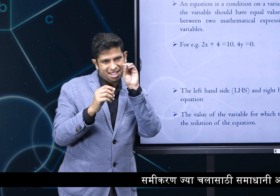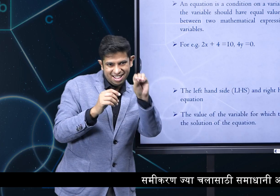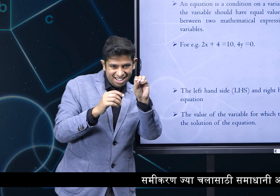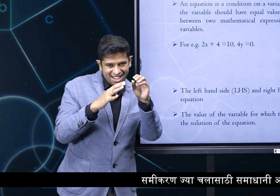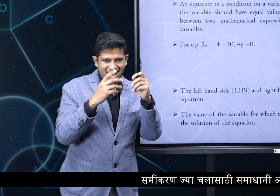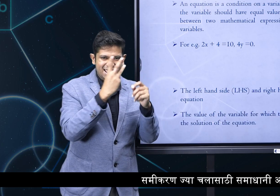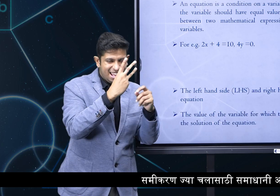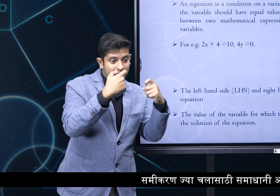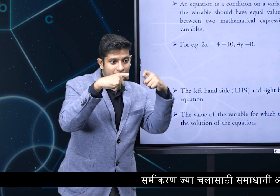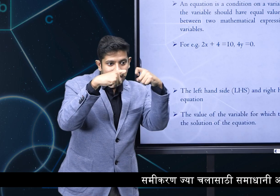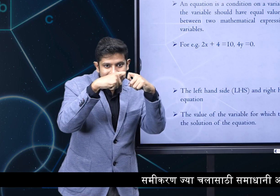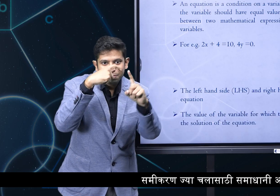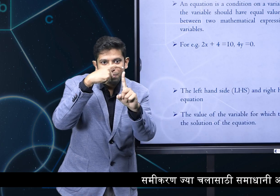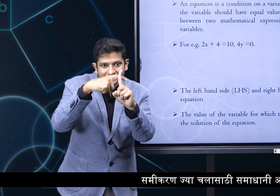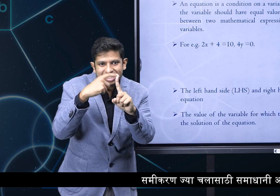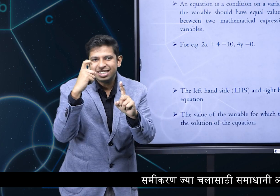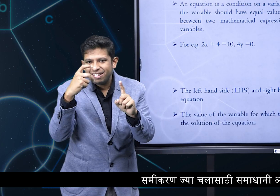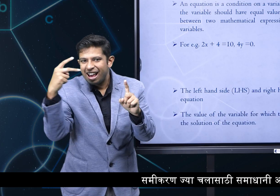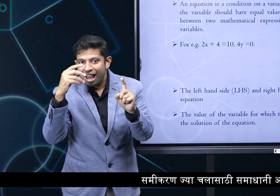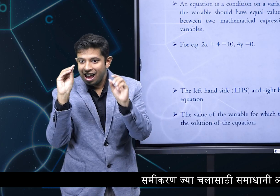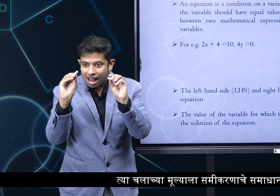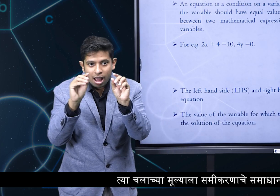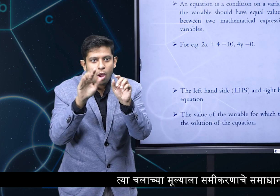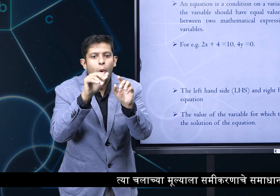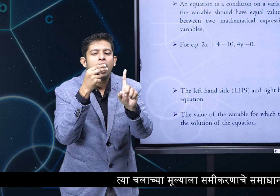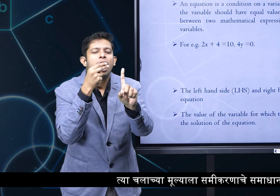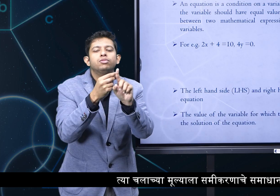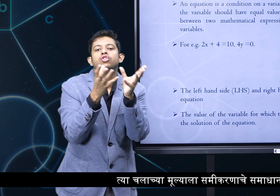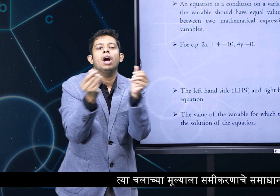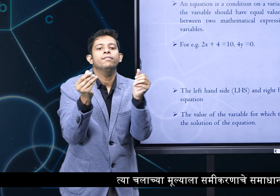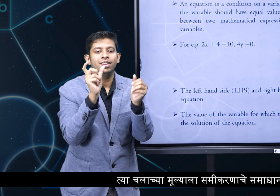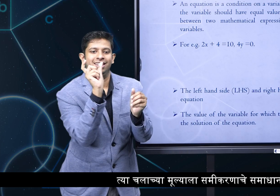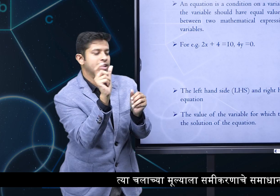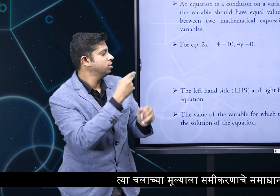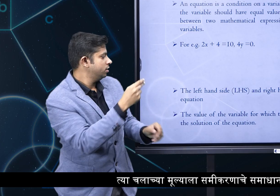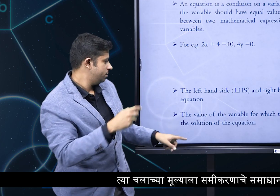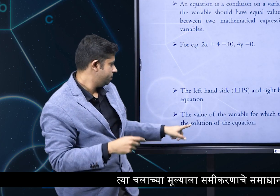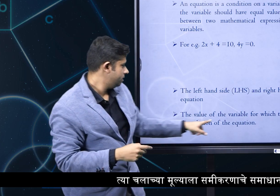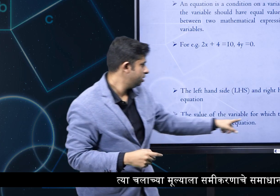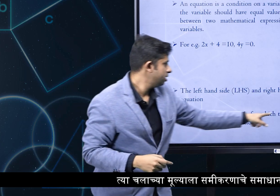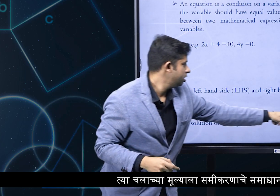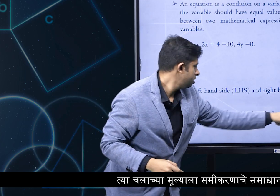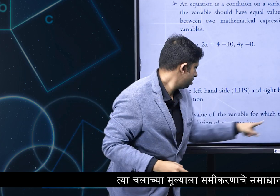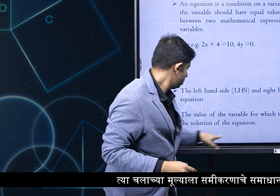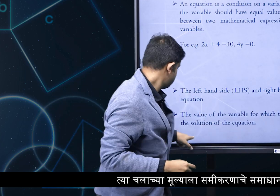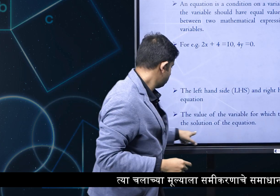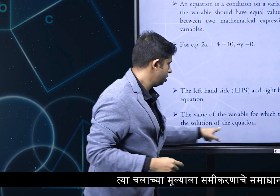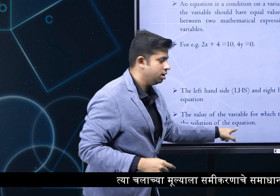समीकरण ज्या चलासाठी समाधानी आहे ते चलाच्या मूल्याला समीकरणाचे समाधान